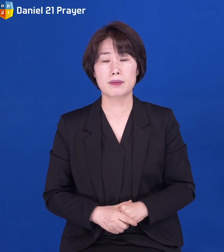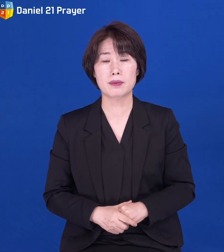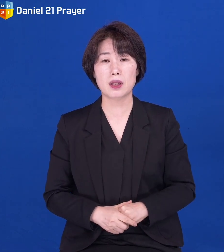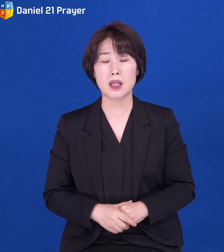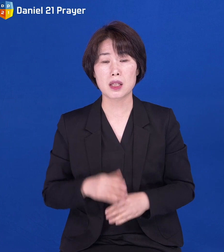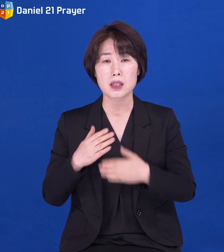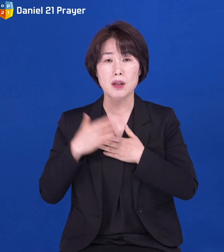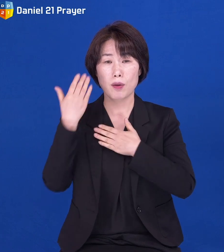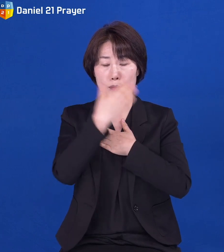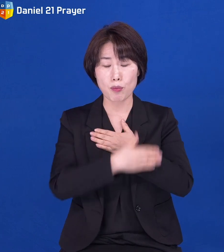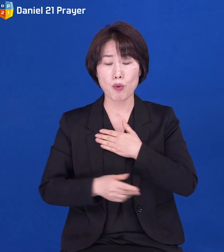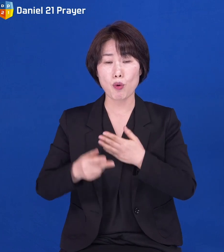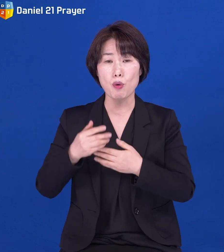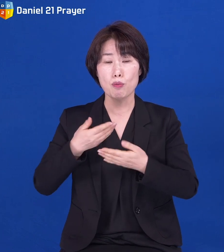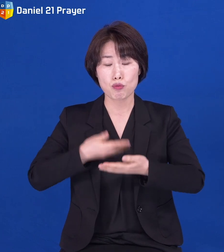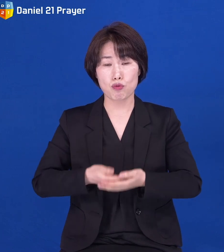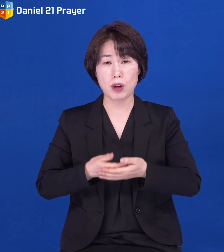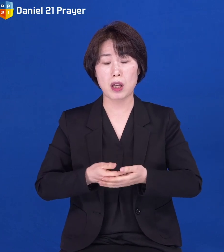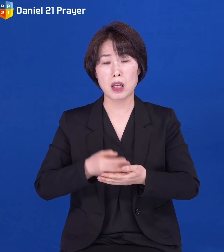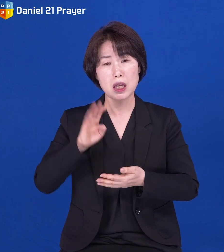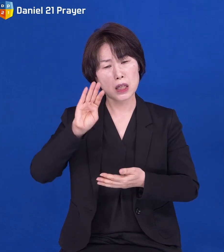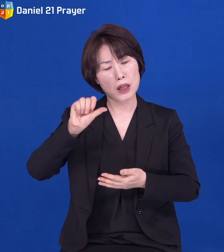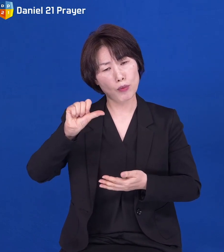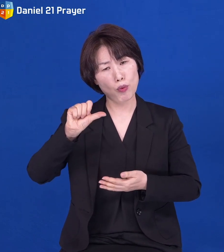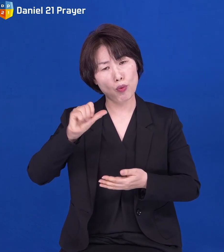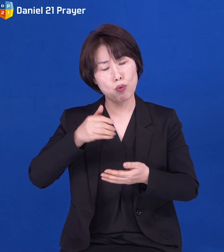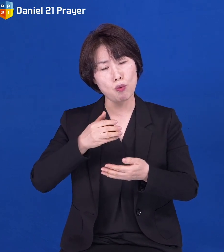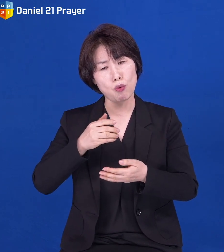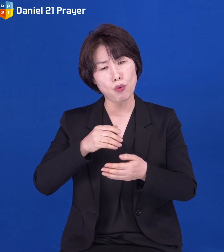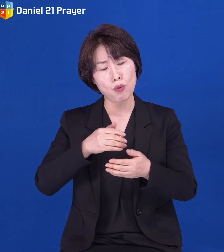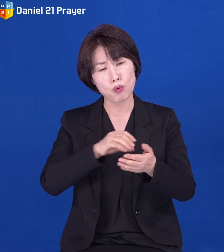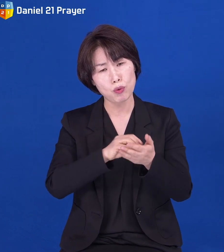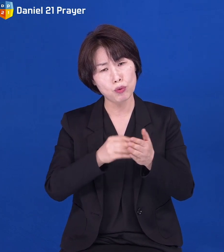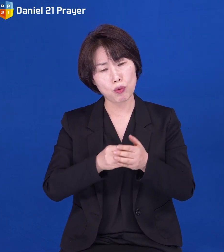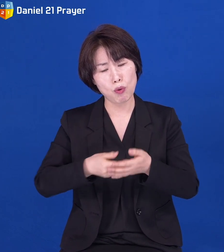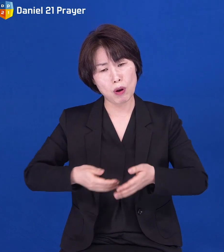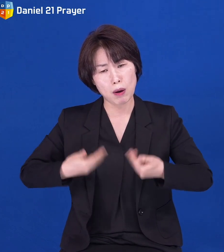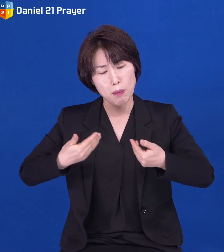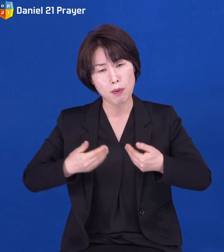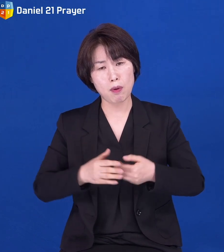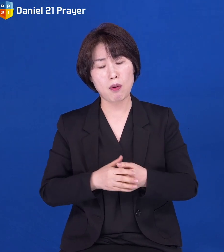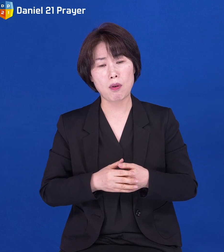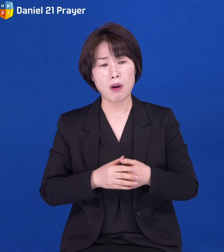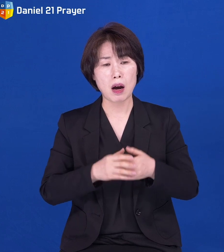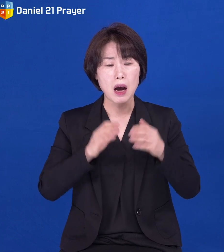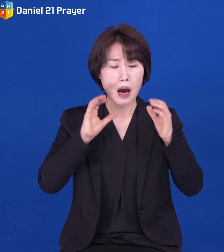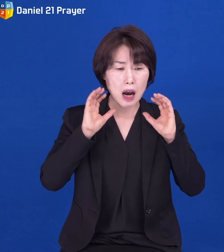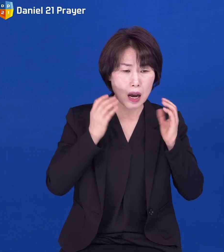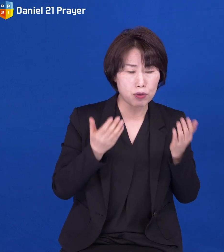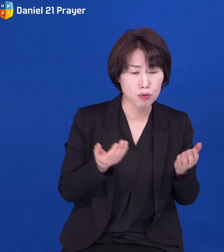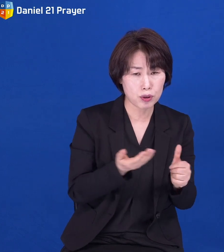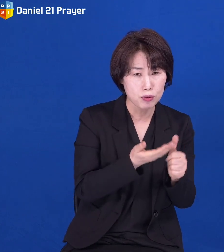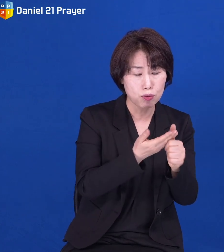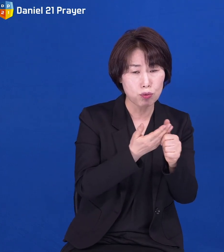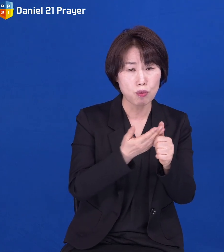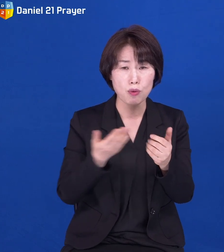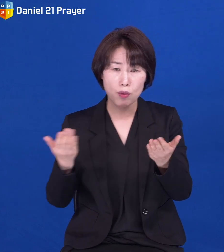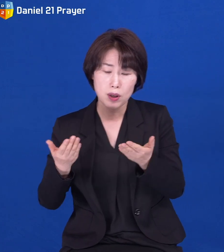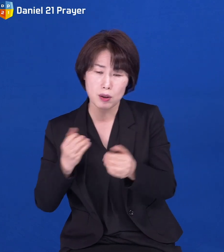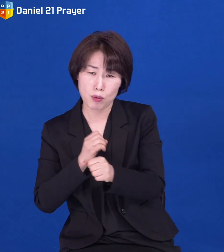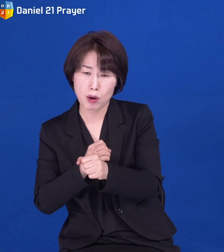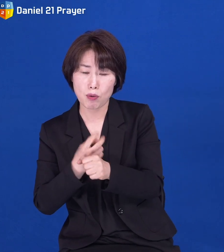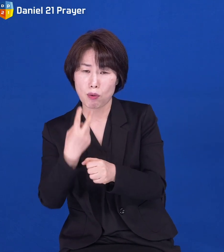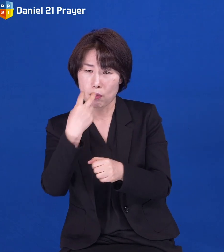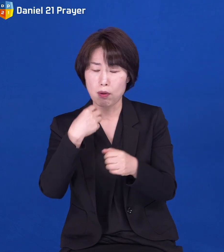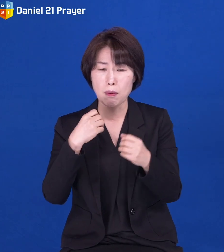45kg, 6kg 이 정도밖에 안 나가지고 굉장히 예민했었을 때거든요. 일도 해야 되고 아이도 키워야 되고 막 그랬던 상황이었어가지고